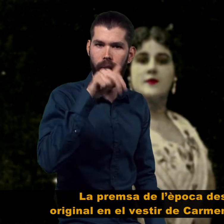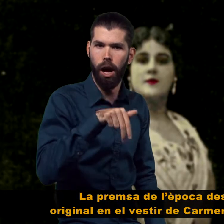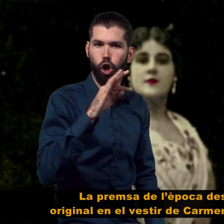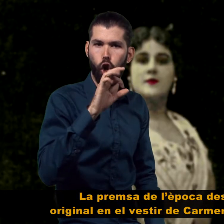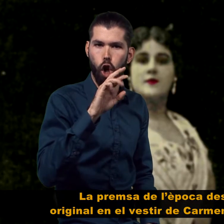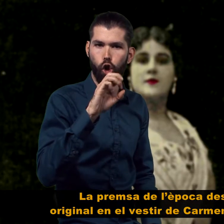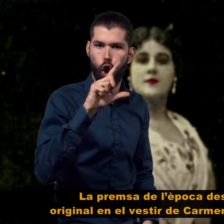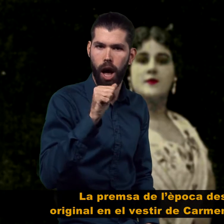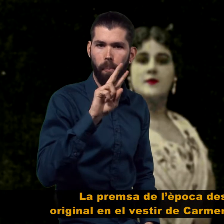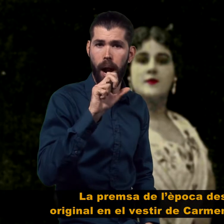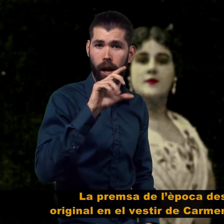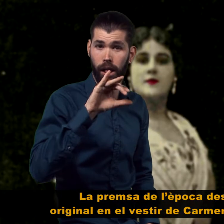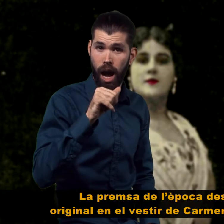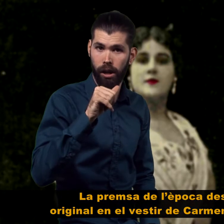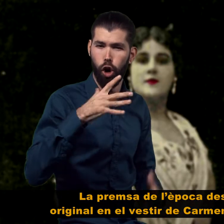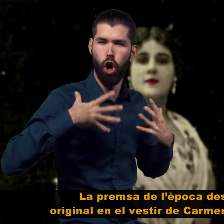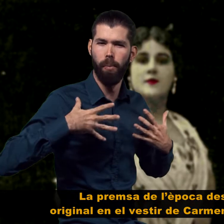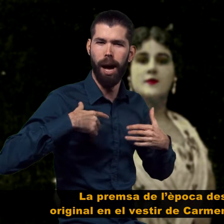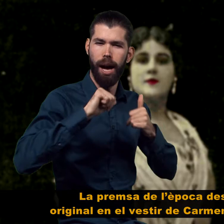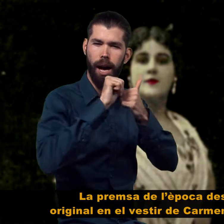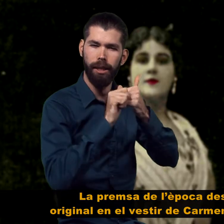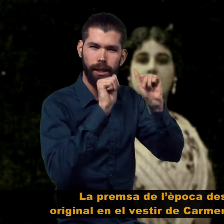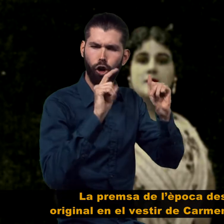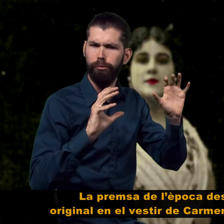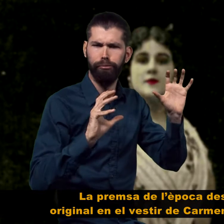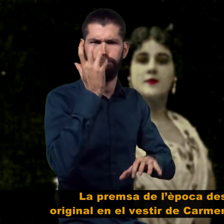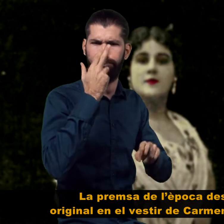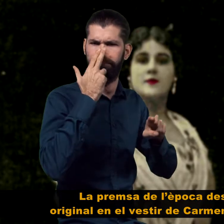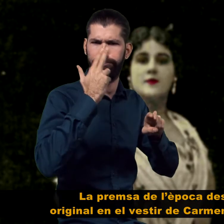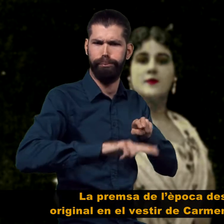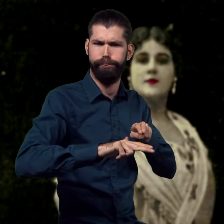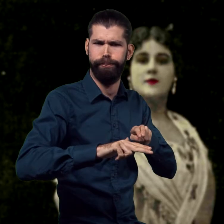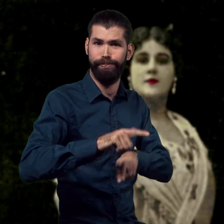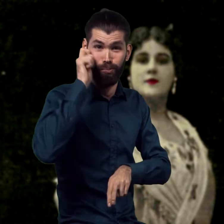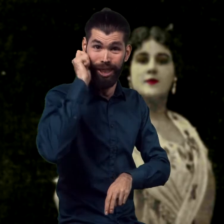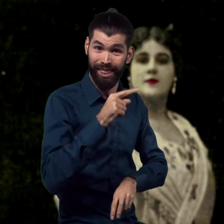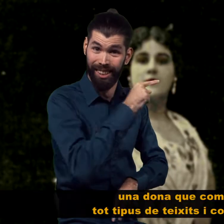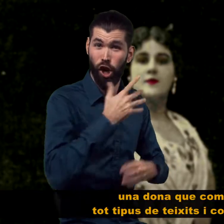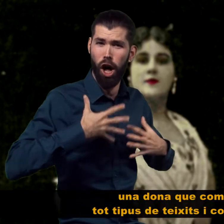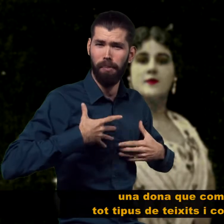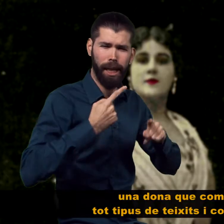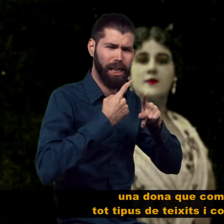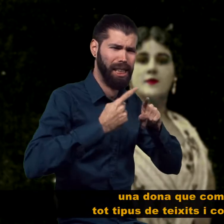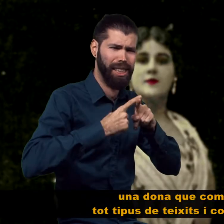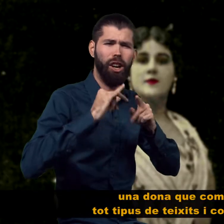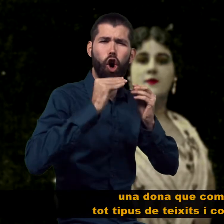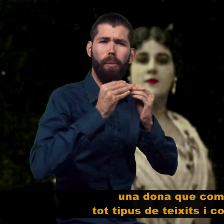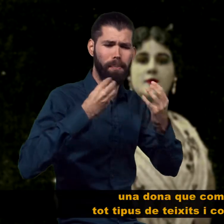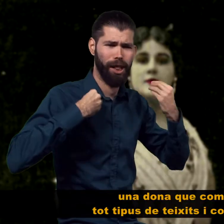La premsa de l'època destacava l'estil original en el vestir de Carmen Tórtola Valencia, una dona que combinava tot tipus